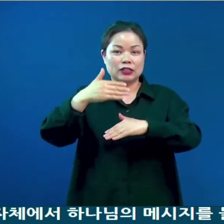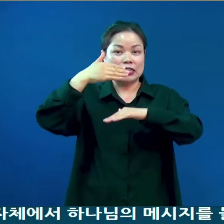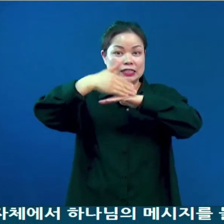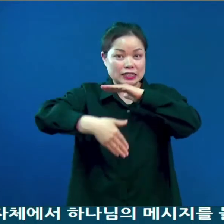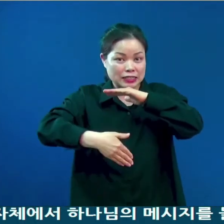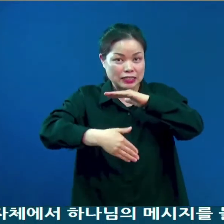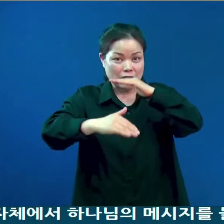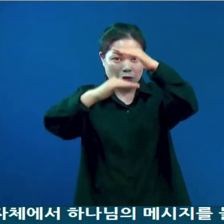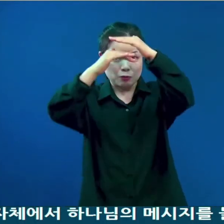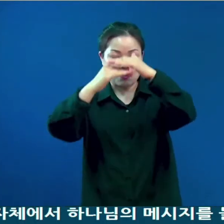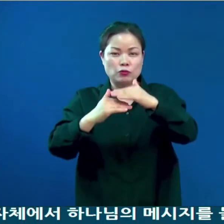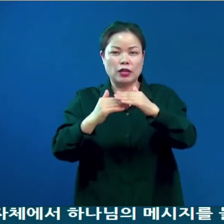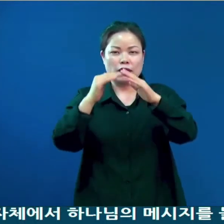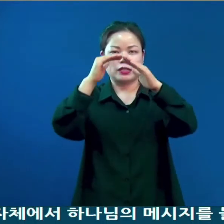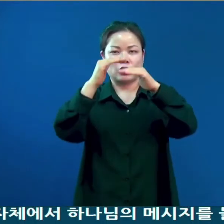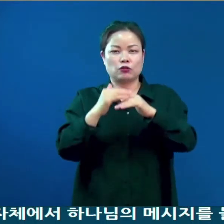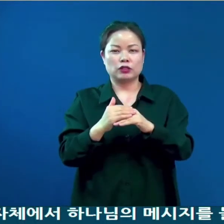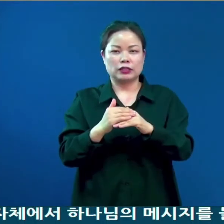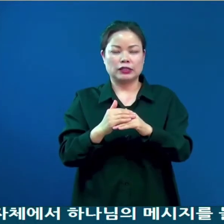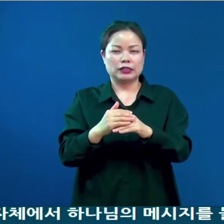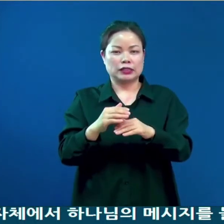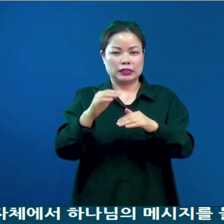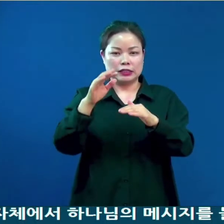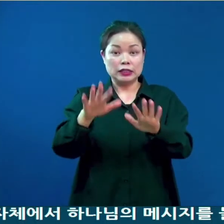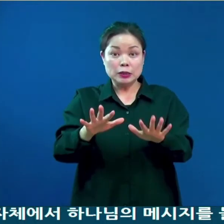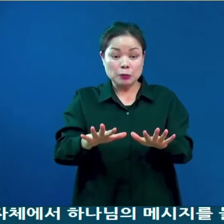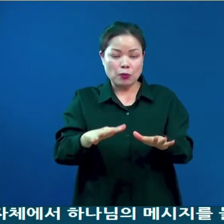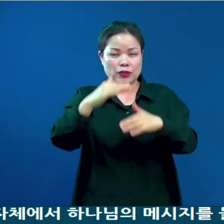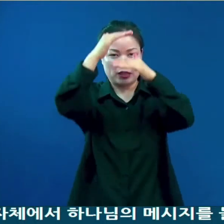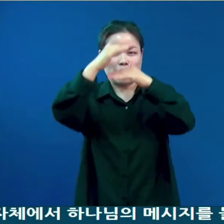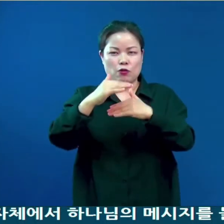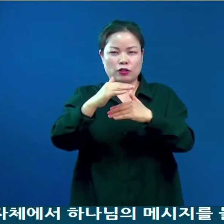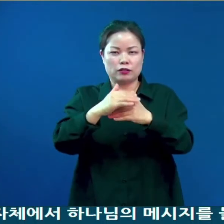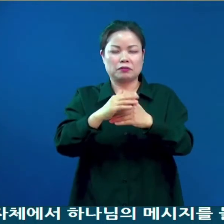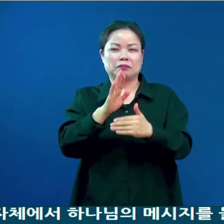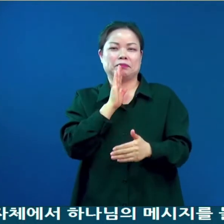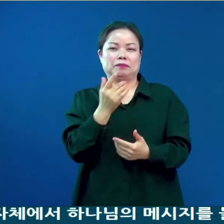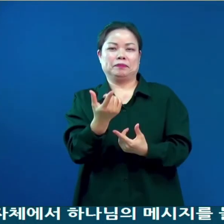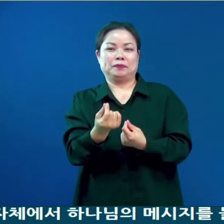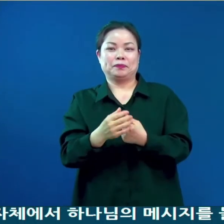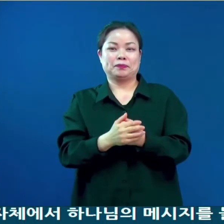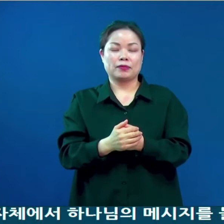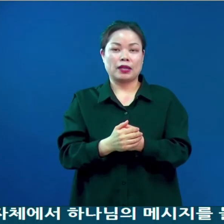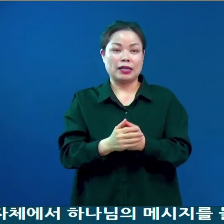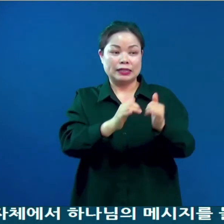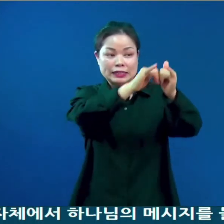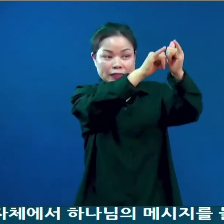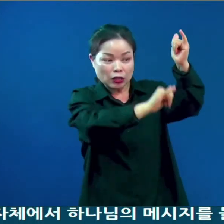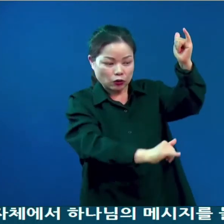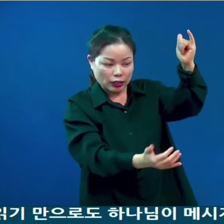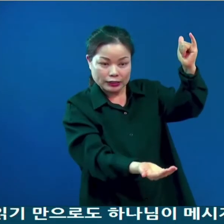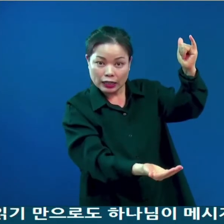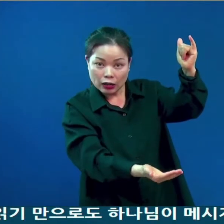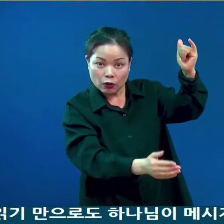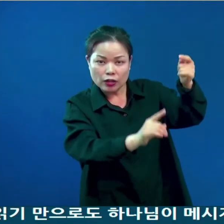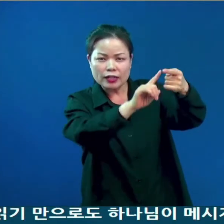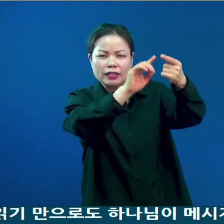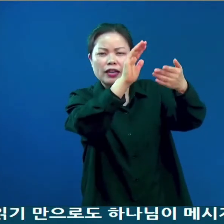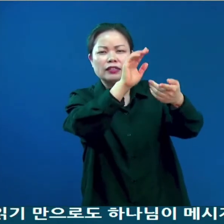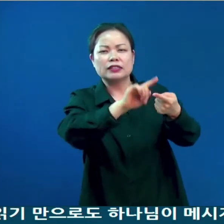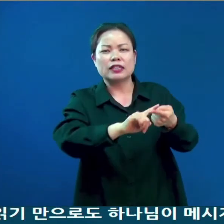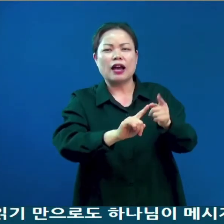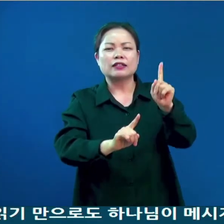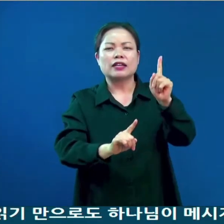전해지는 본문의 경우는 특별히 더 이 경우에 해당합니다. 오늘 본문도 역사적 사건을